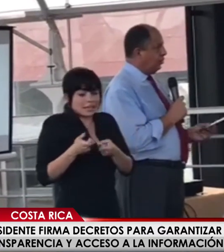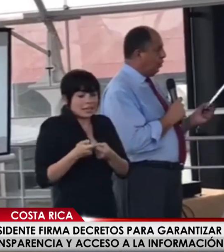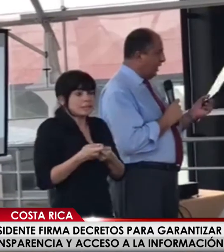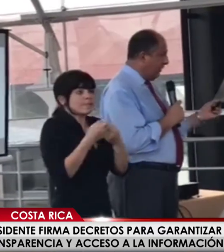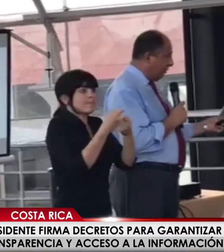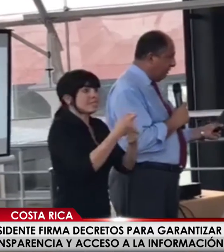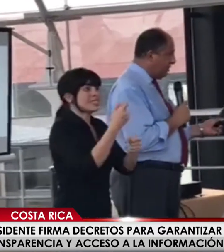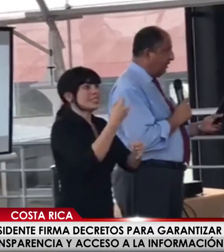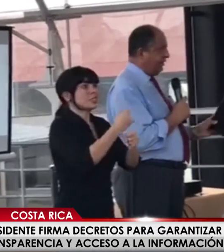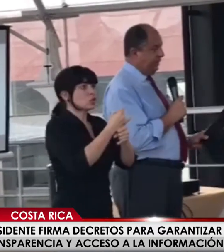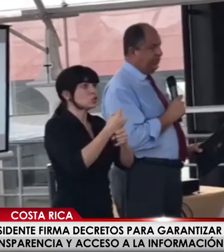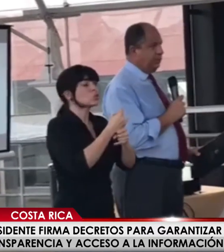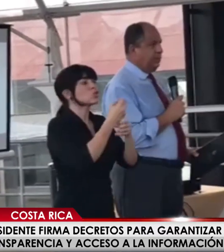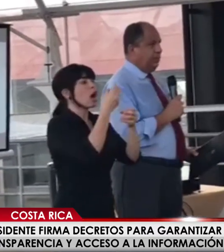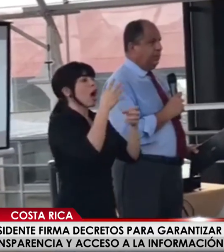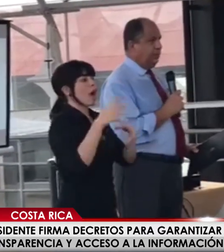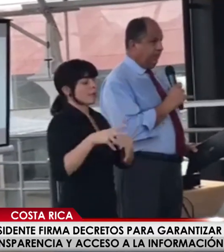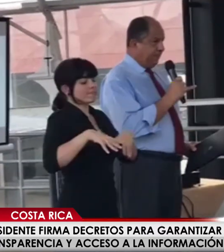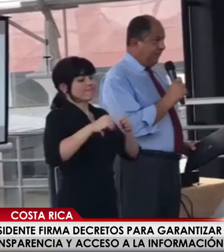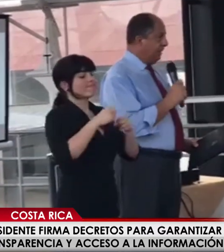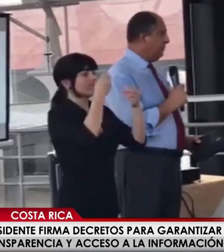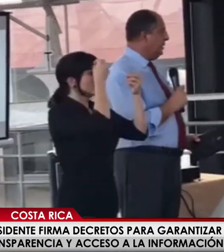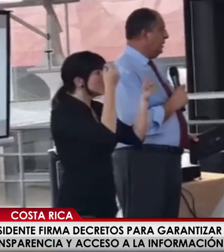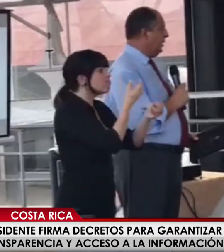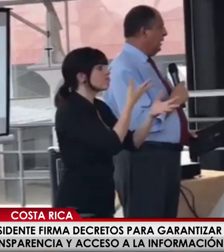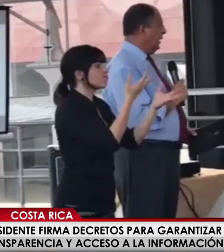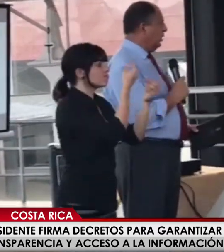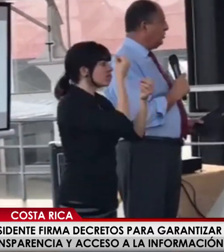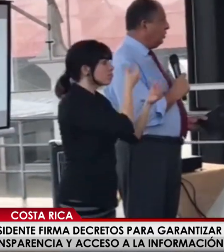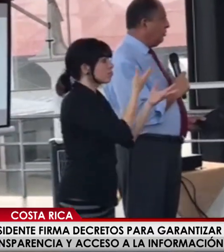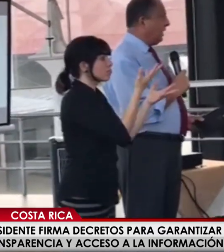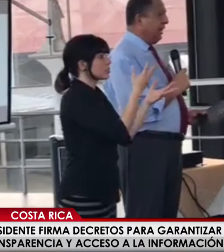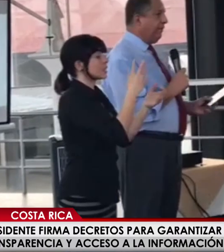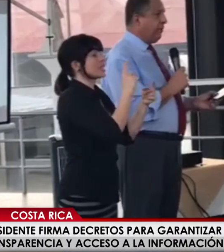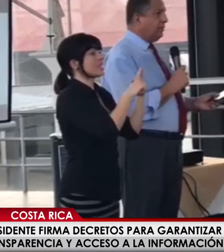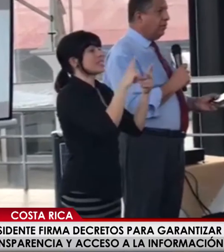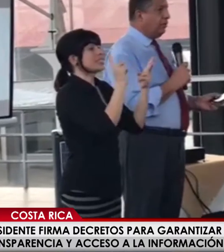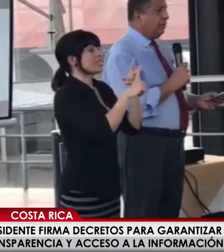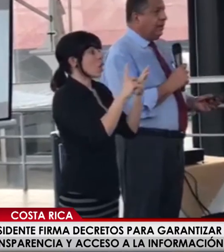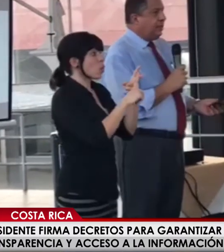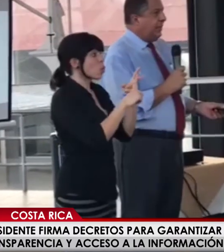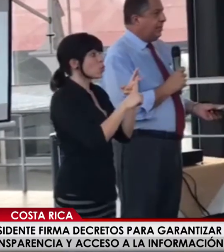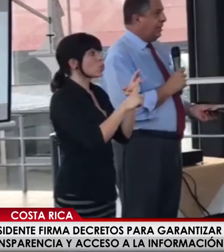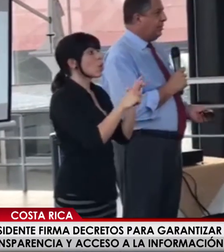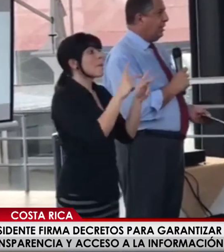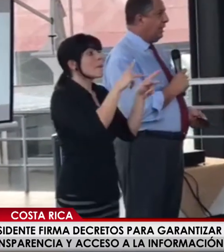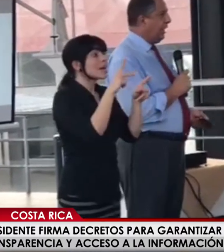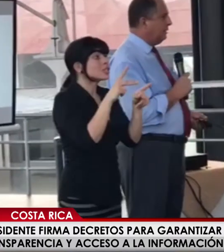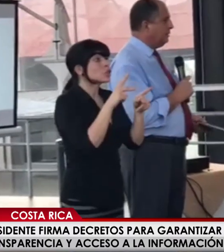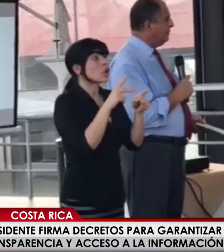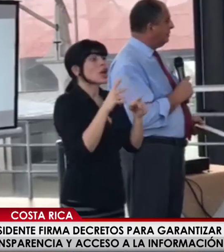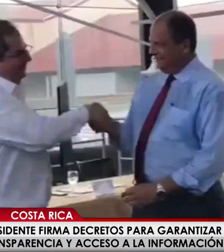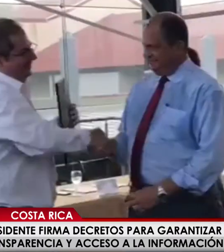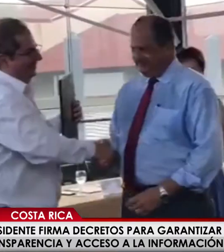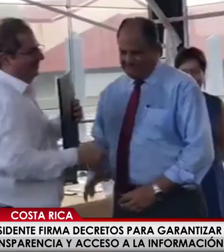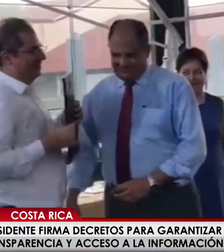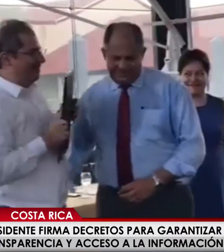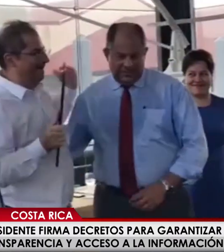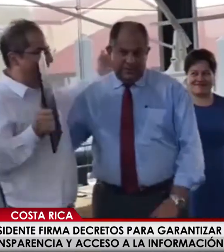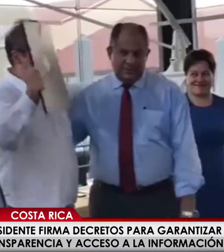instituciones coloquen la información en redes para empezar y los segundos que la información sea utilizada por la ciudadanía